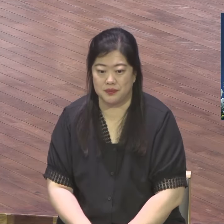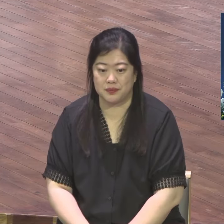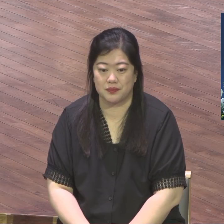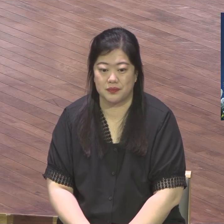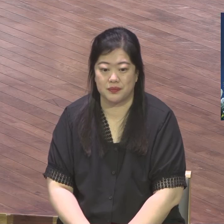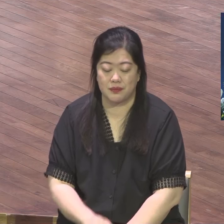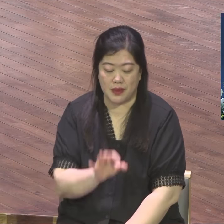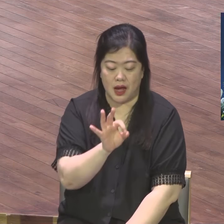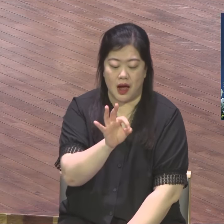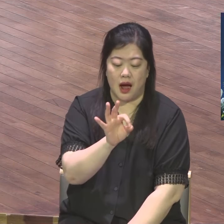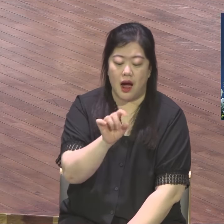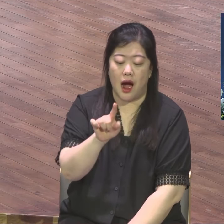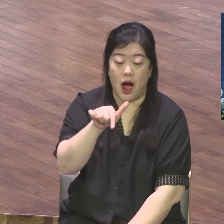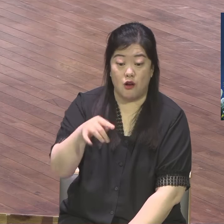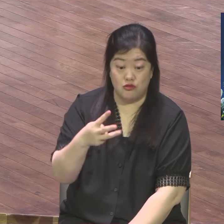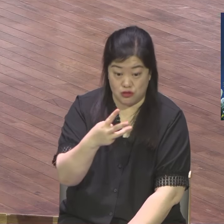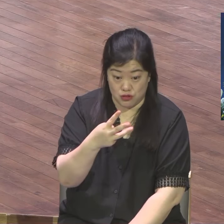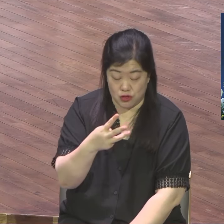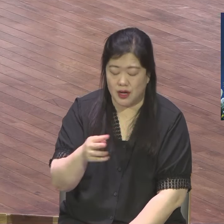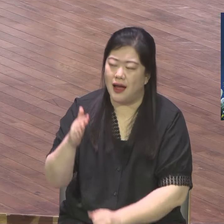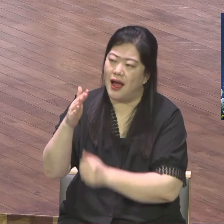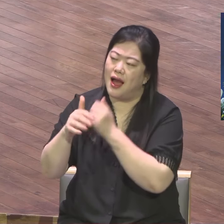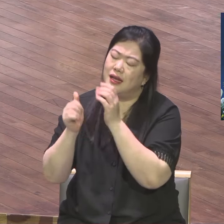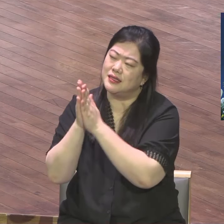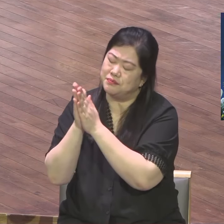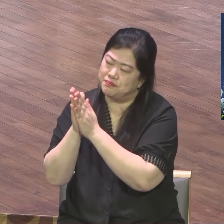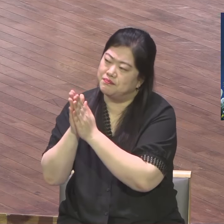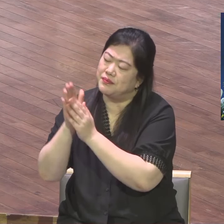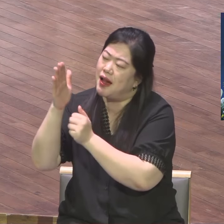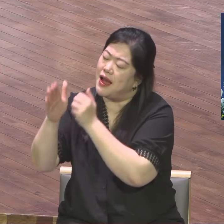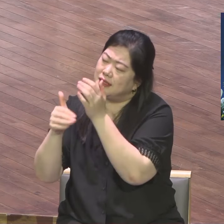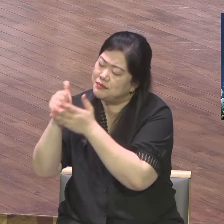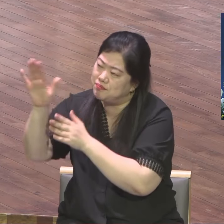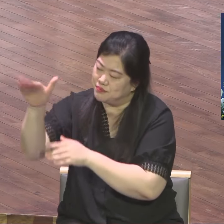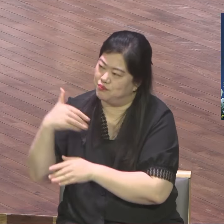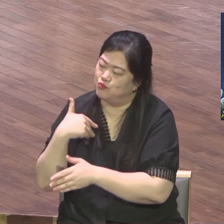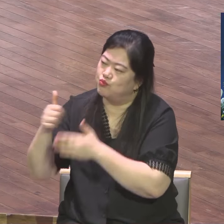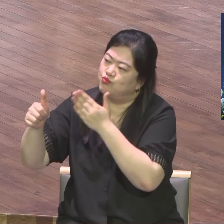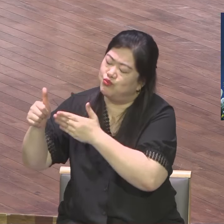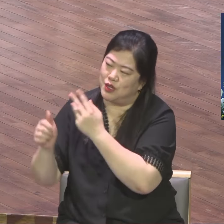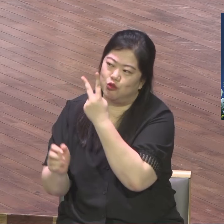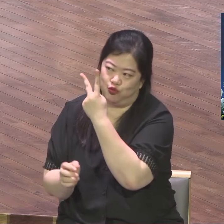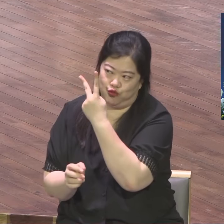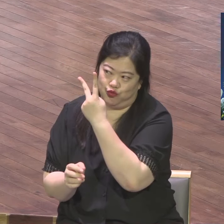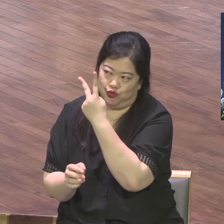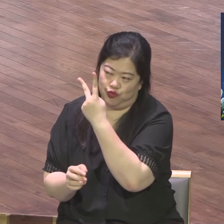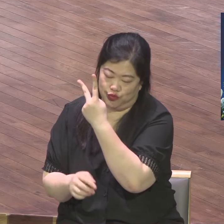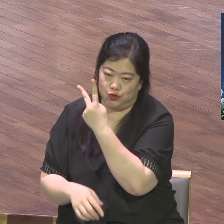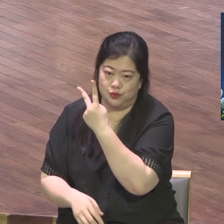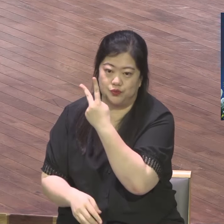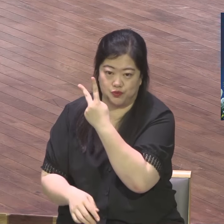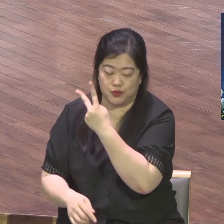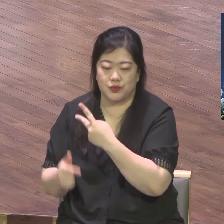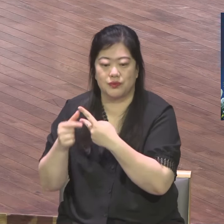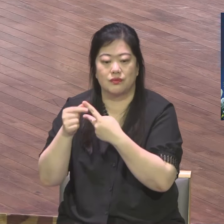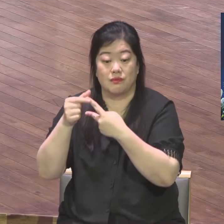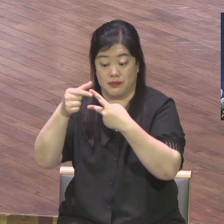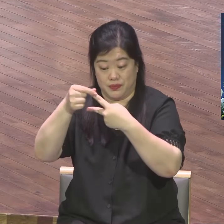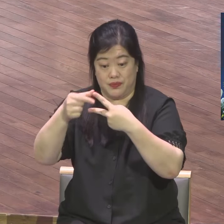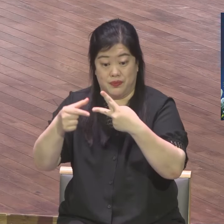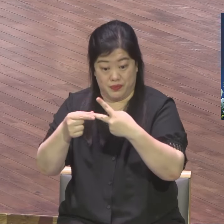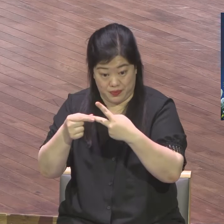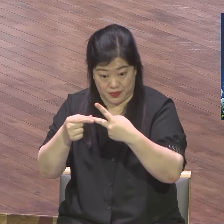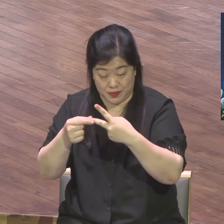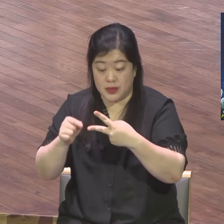앞에 자신이 구하고 있는 두 가지가 있다고 언급을 합니다. 여기 구한다, 히브리 말로 소알이라 말하는